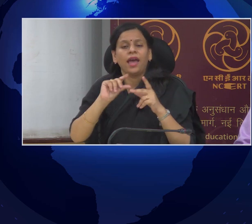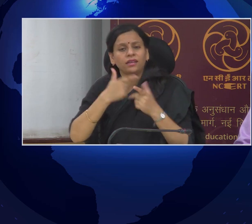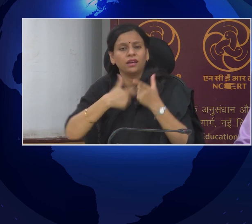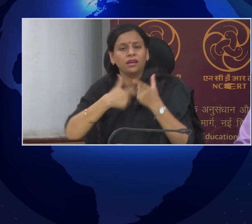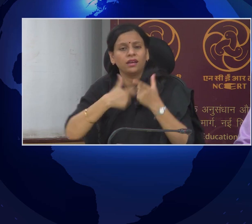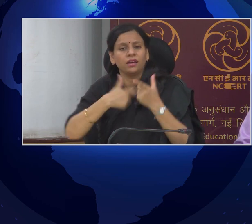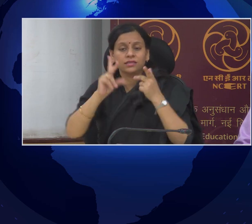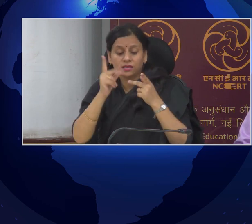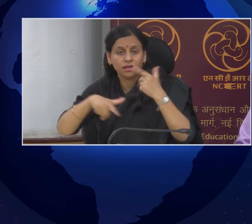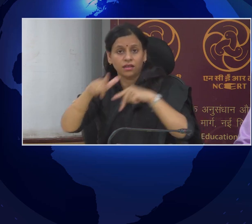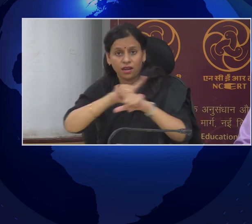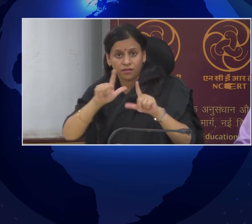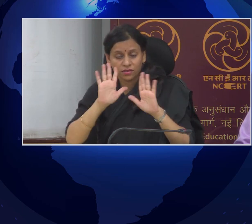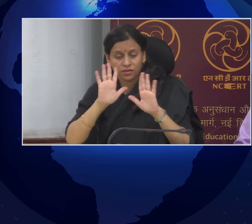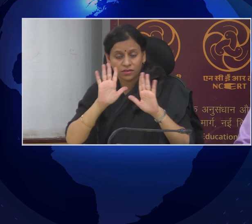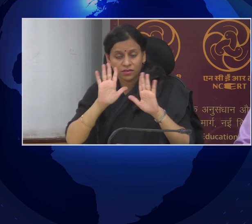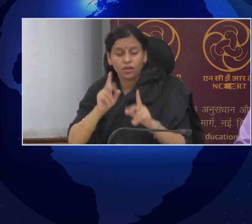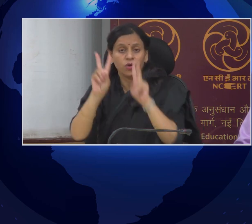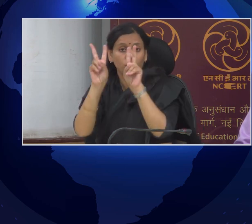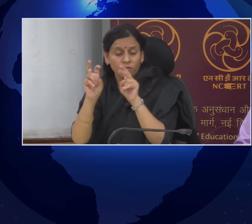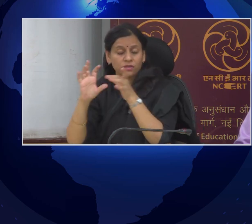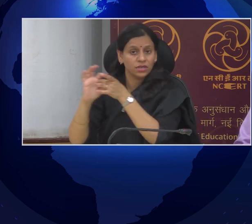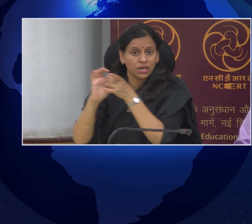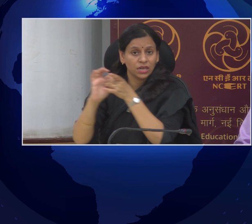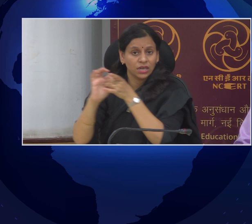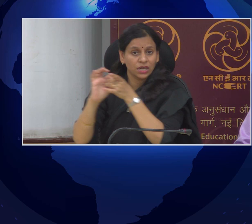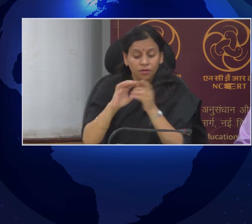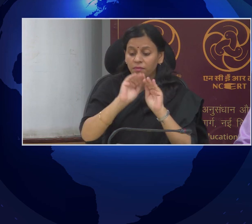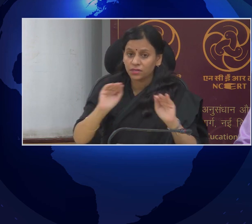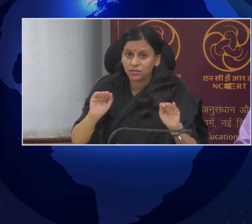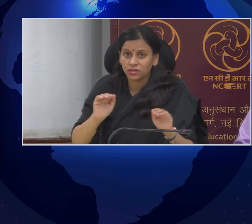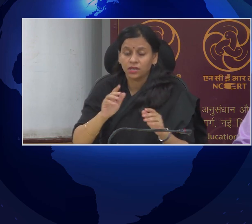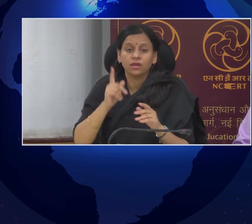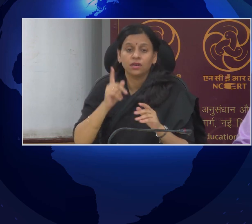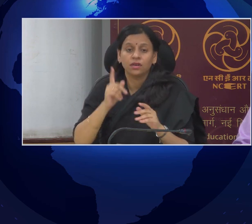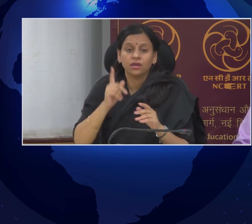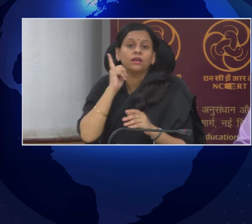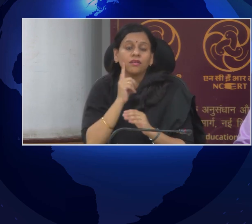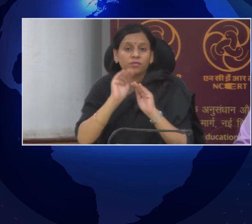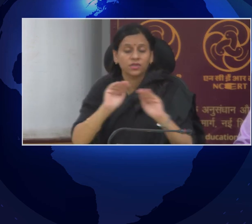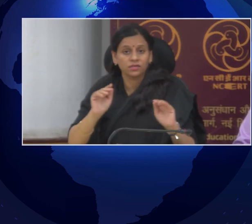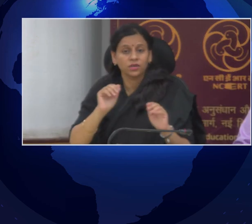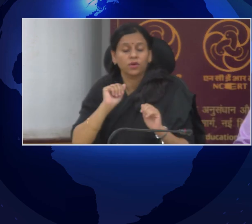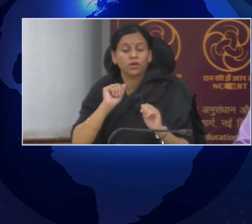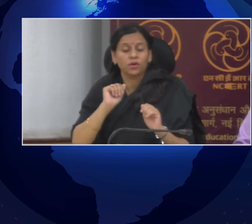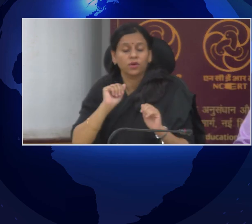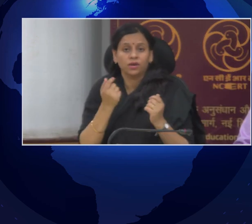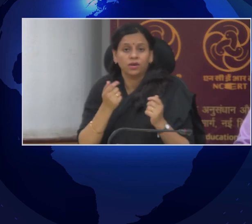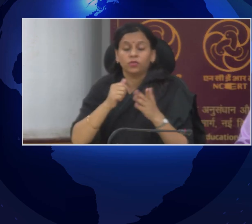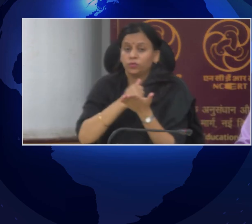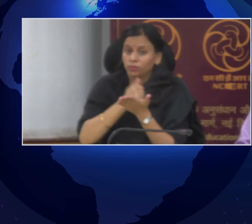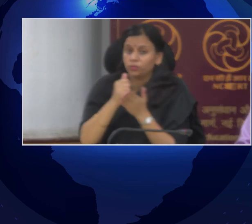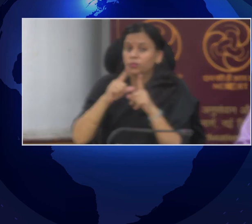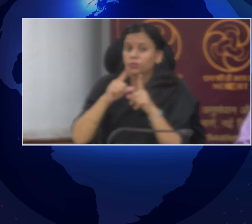में वो सीनियर सेकेंडरी में भी वो जो विषय है उस विषय को वो बच्चा जो है मूक और बधिर छात्र है वो उसको ऑप्ट कर सकता